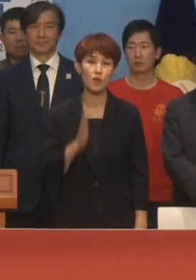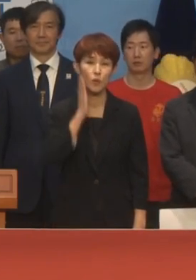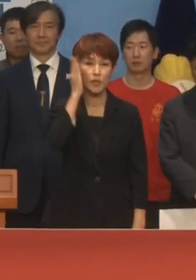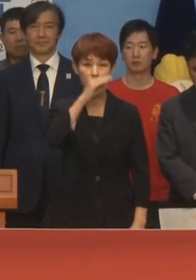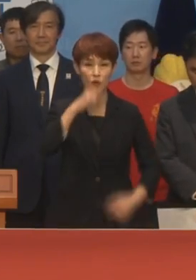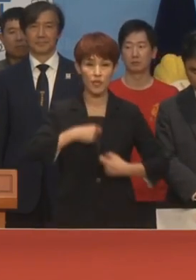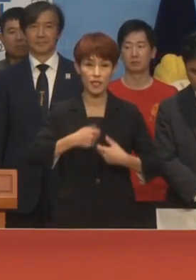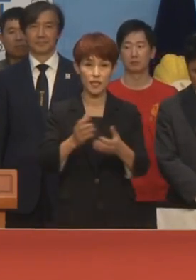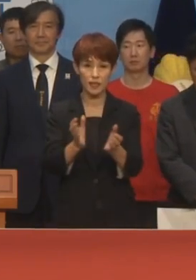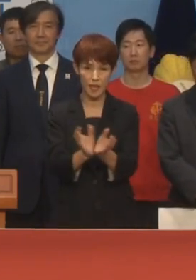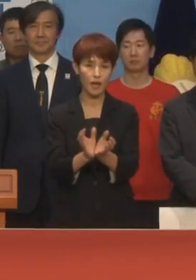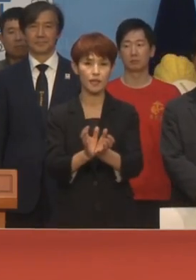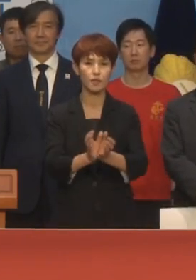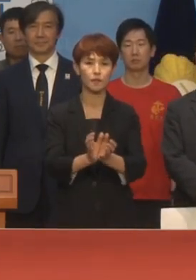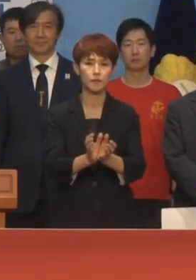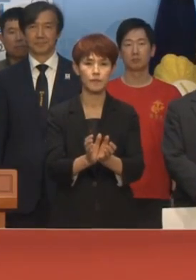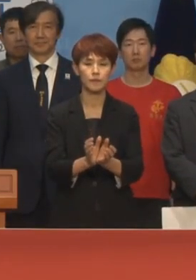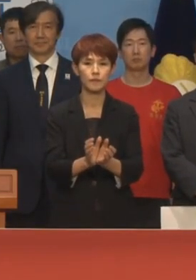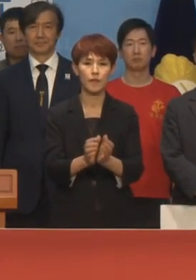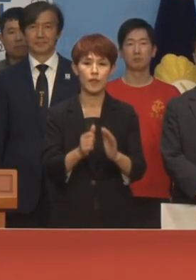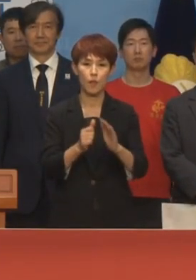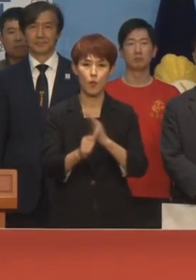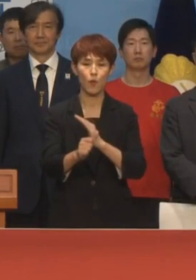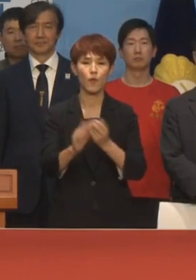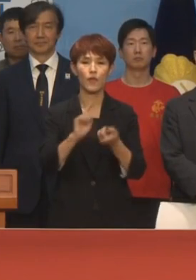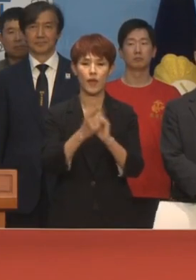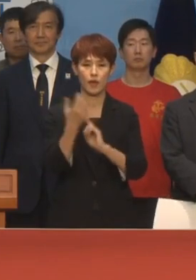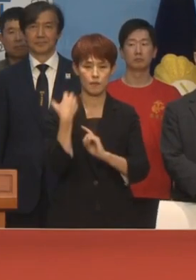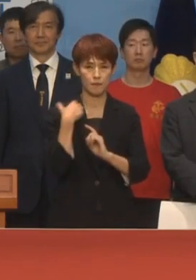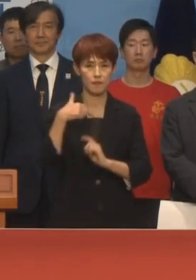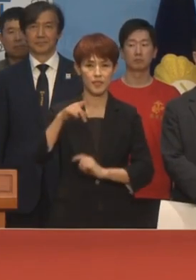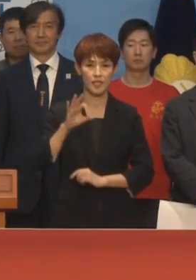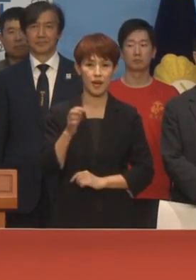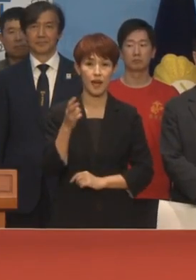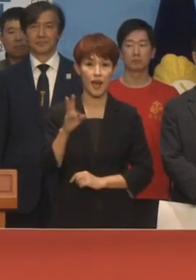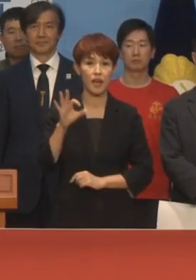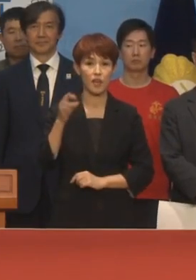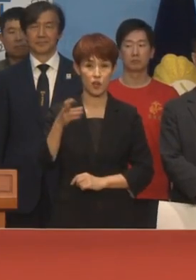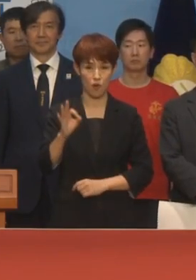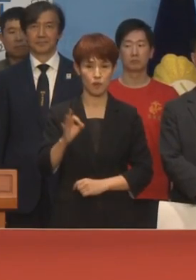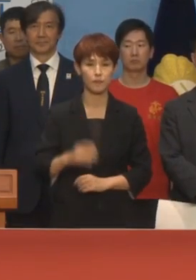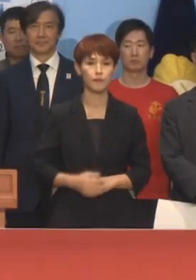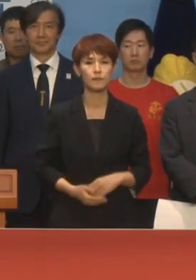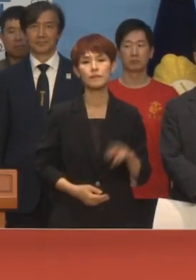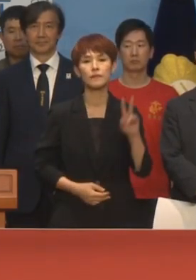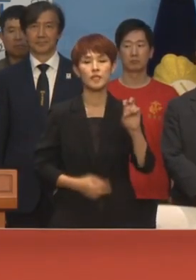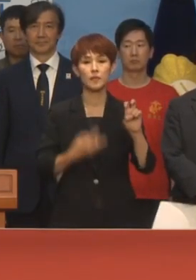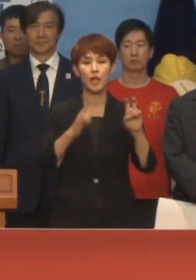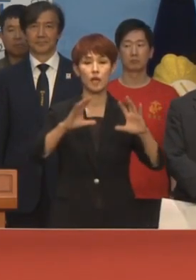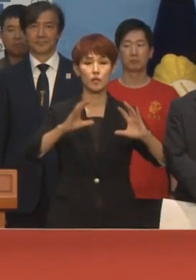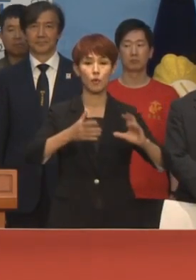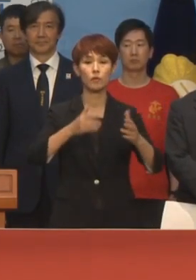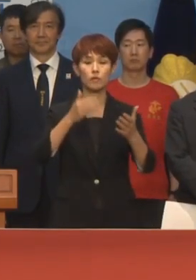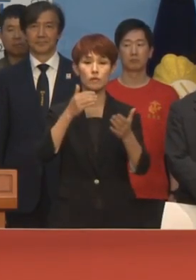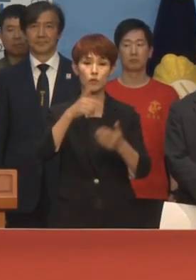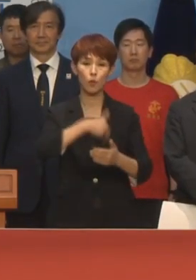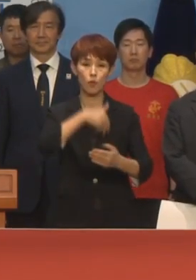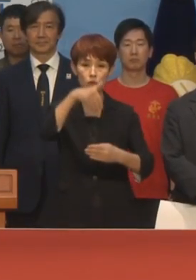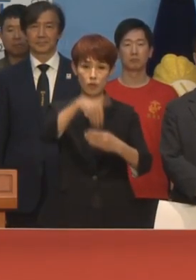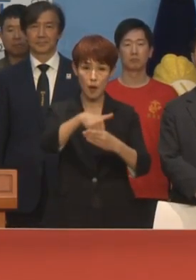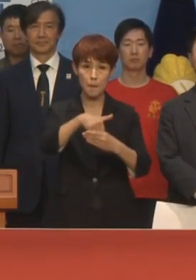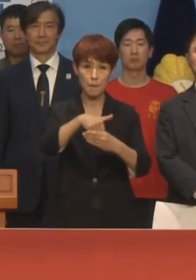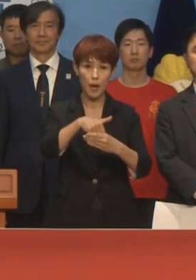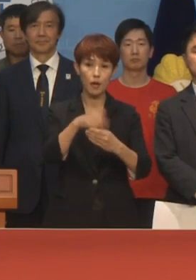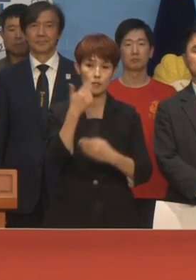녹색정의당 원내대표 직무대행 장혜영입니다. 22대 총선이 치러진 지 이제 9일이